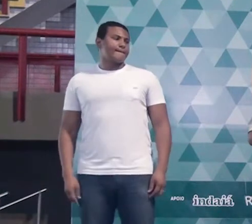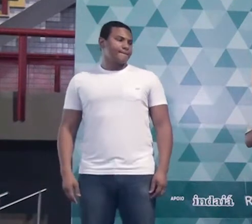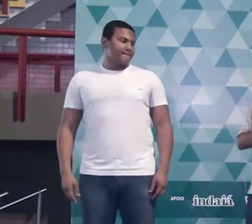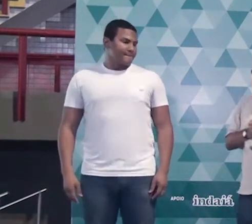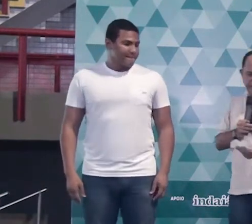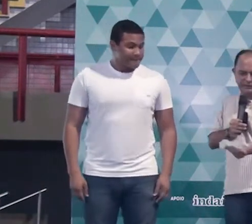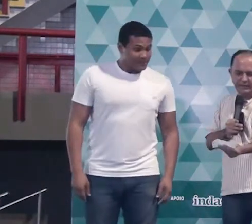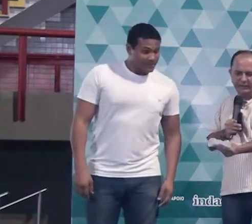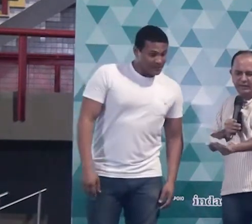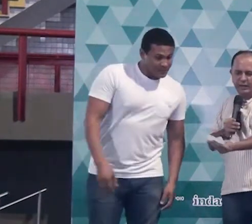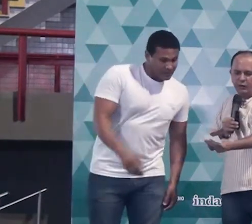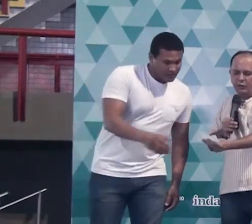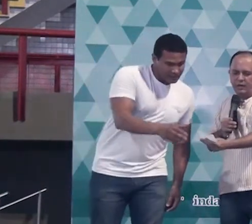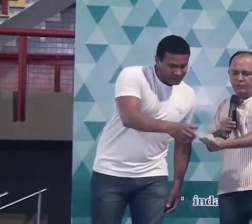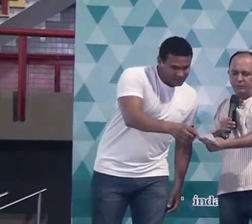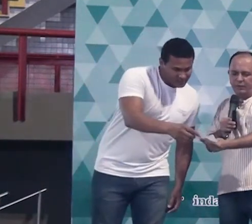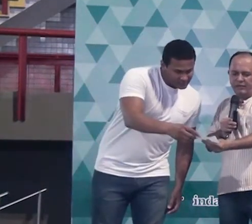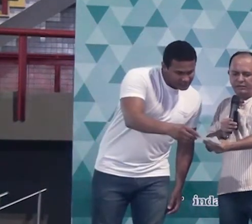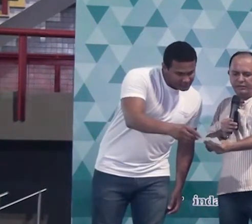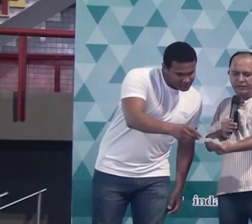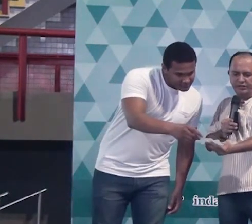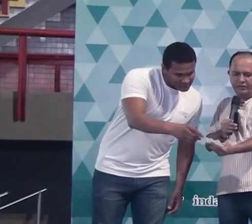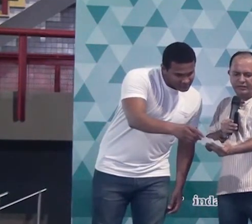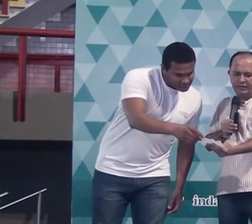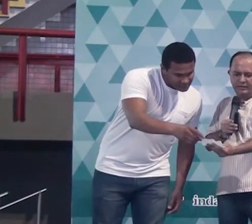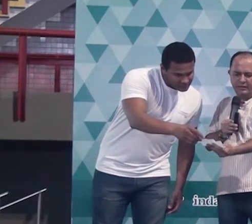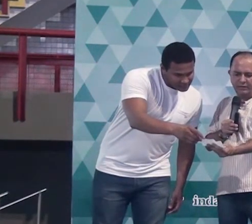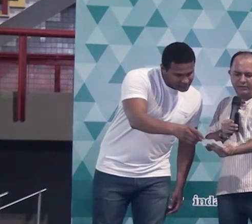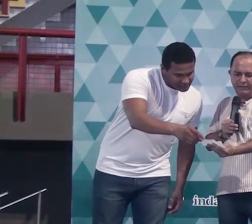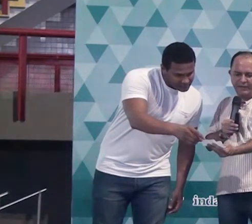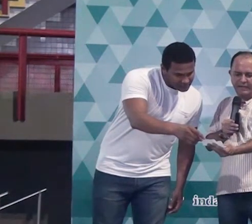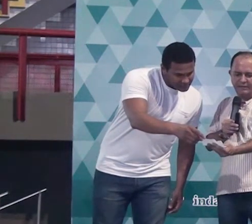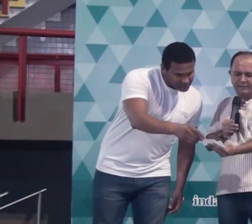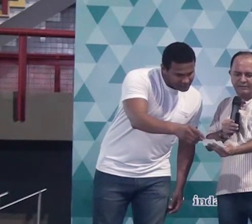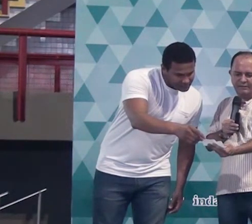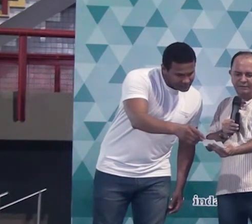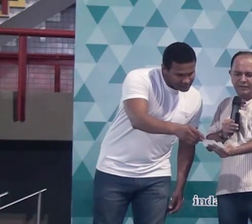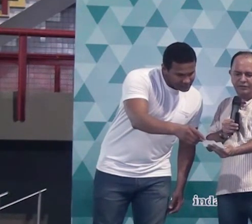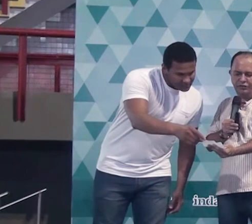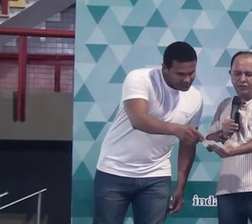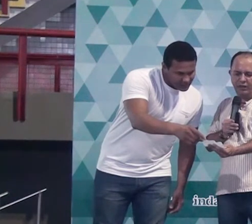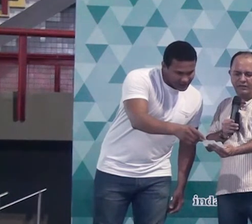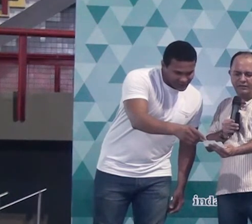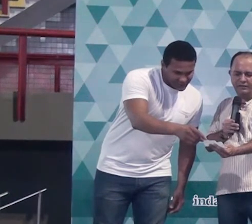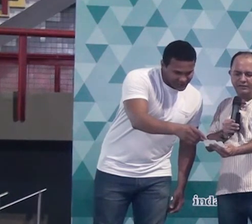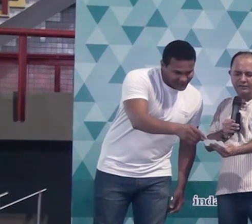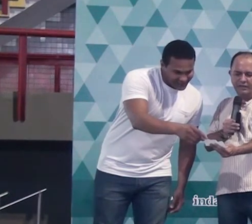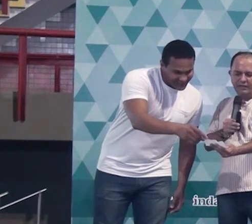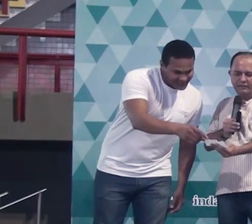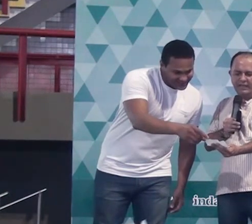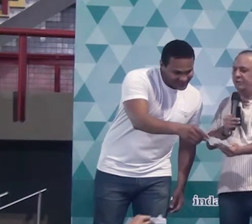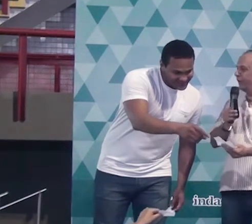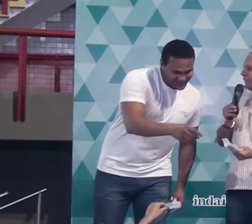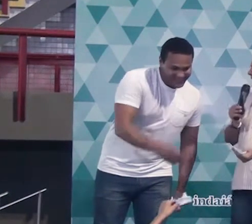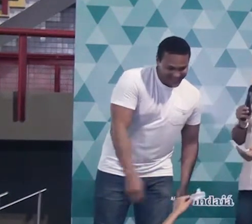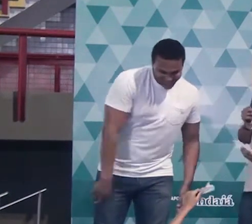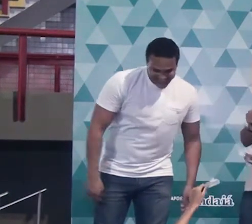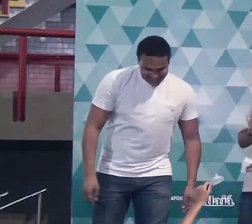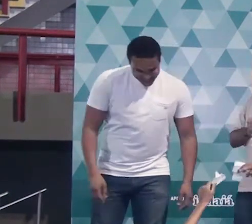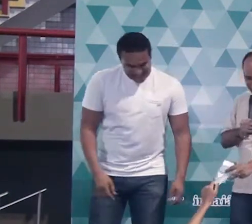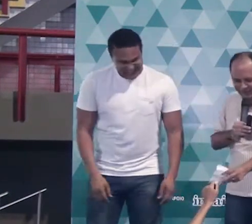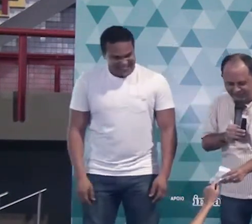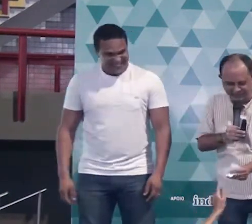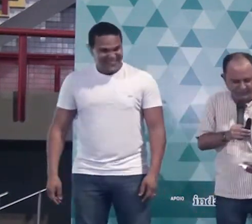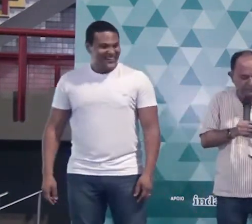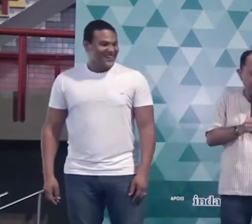Oh, meu Deus, não estou entendendo nada. Quando o protagonista da novela das 20 horas, das 8, né? Novela